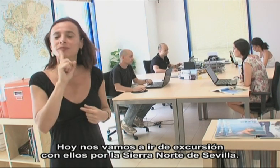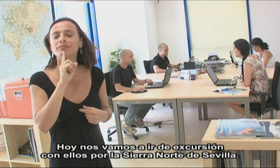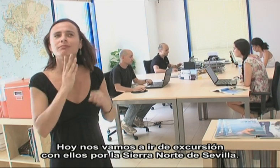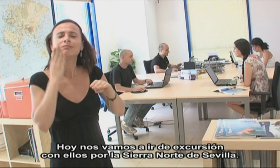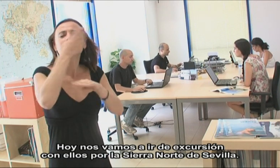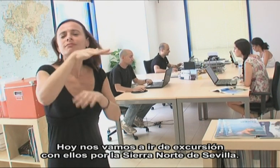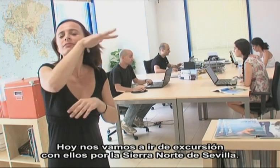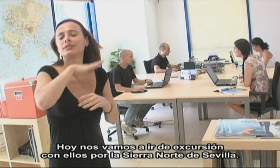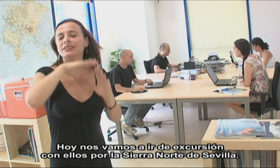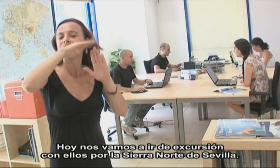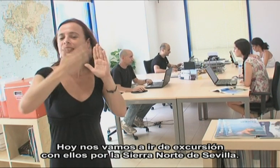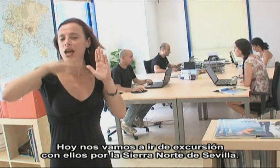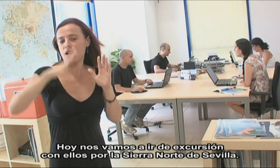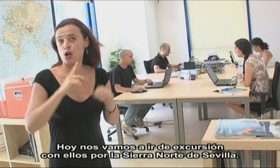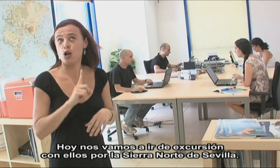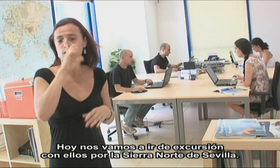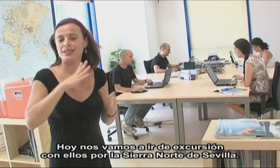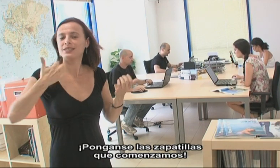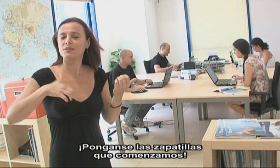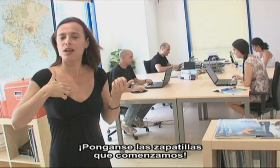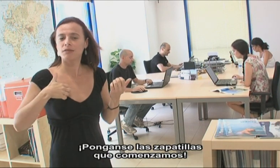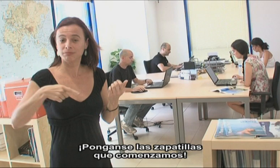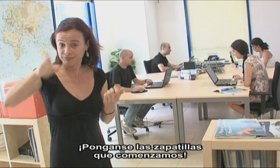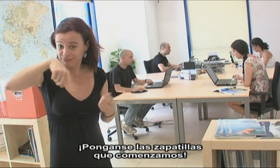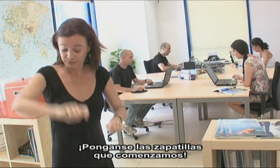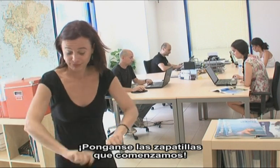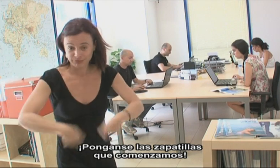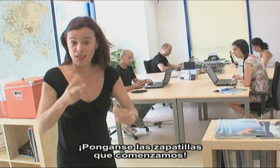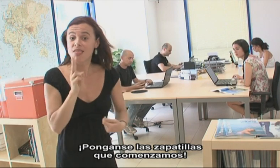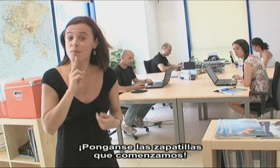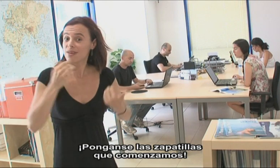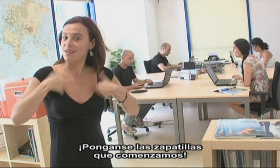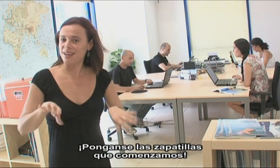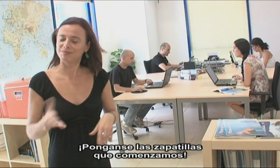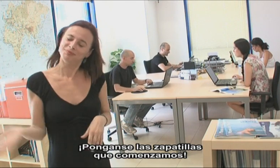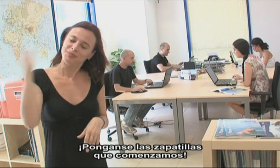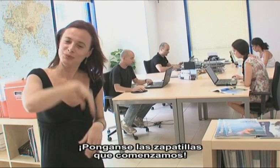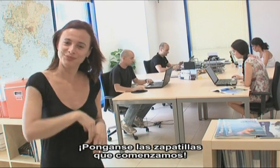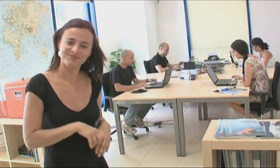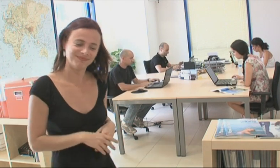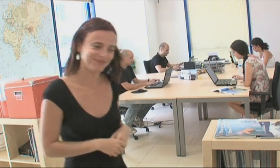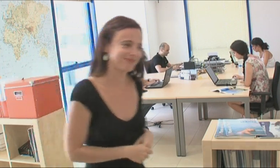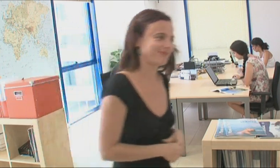por la Sierra Norte de Sevilla. Poneos las zapatillas que comenzamos.